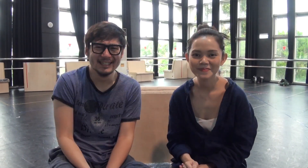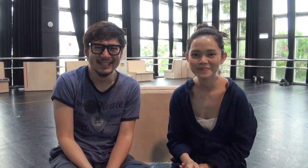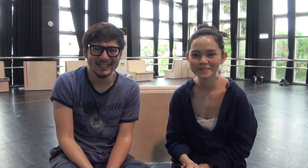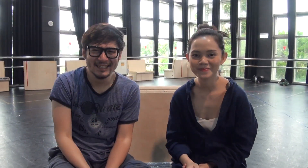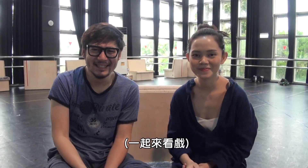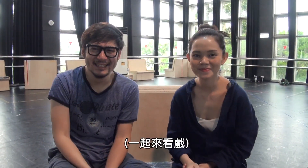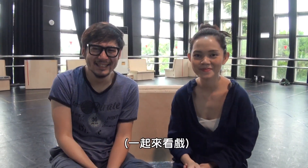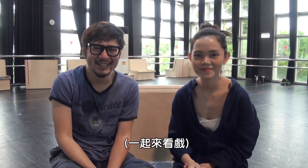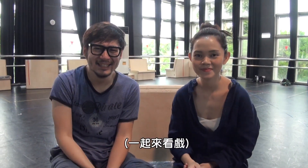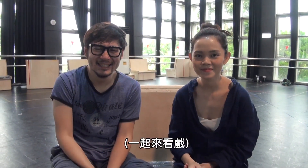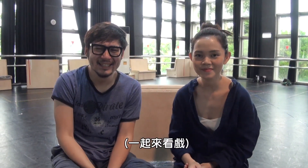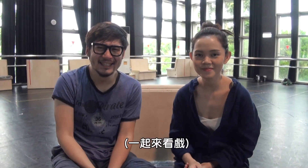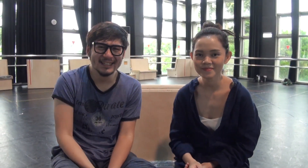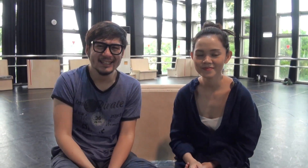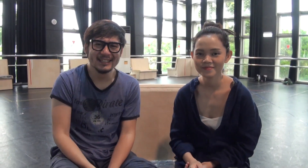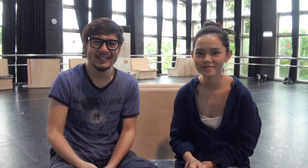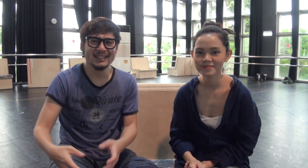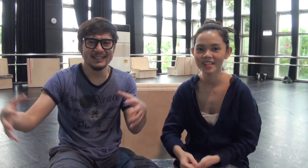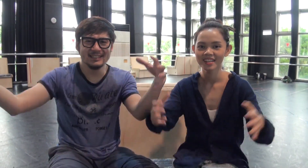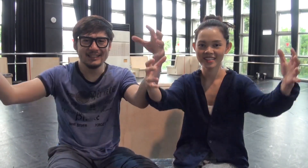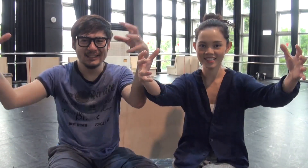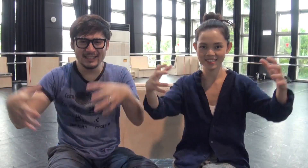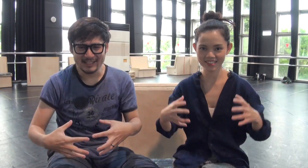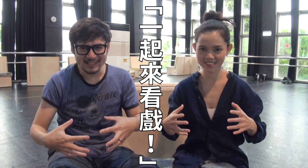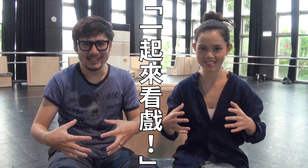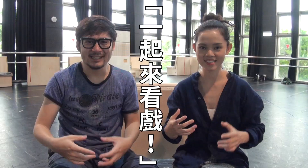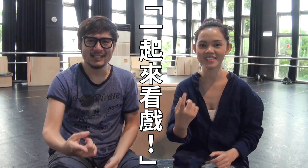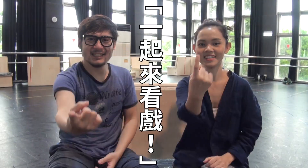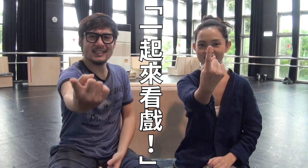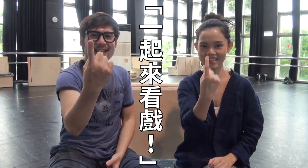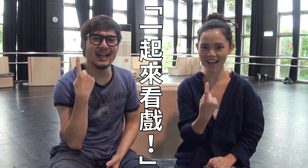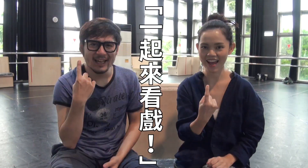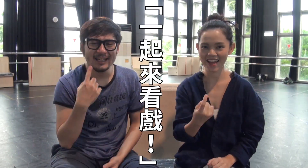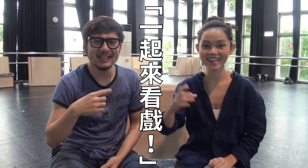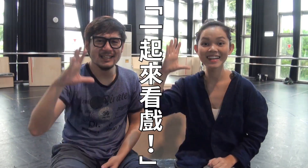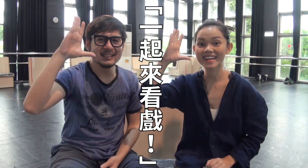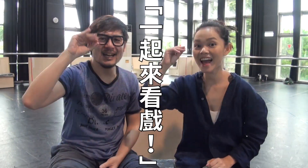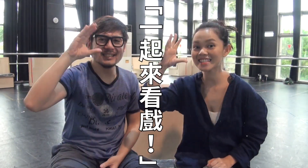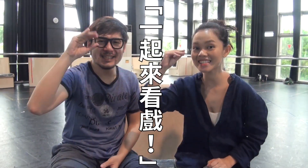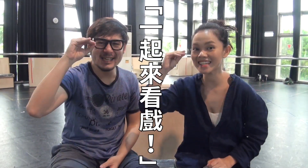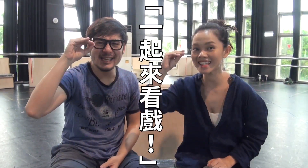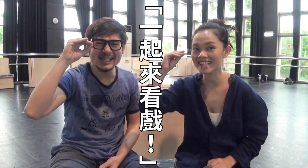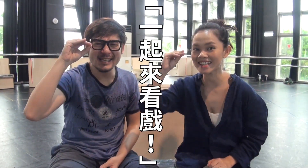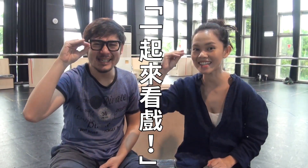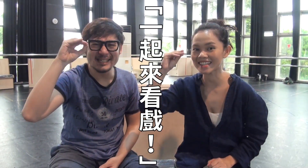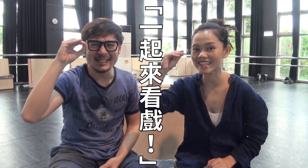最后一起来看戏。 一起来看戏。